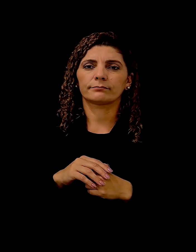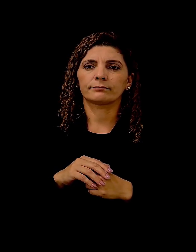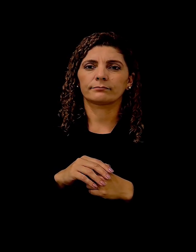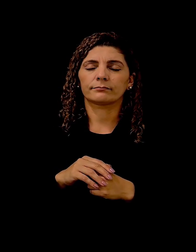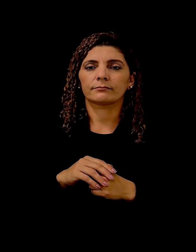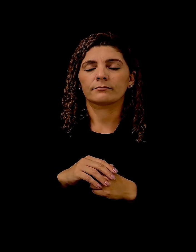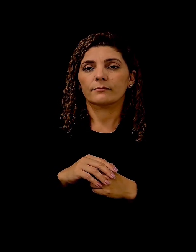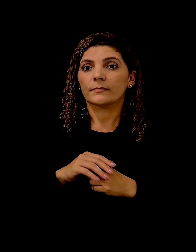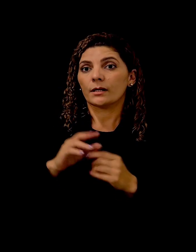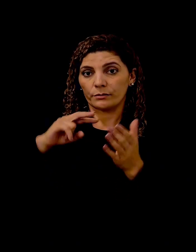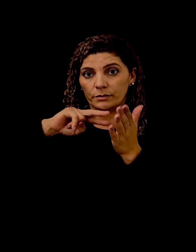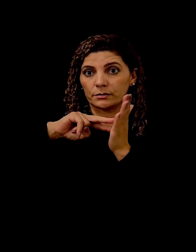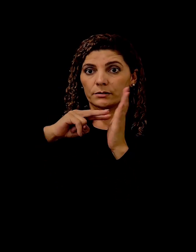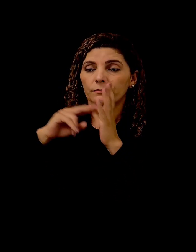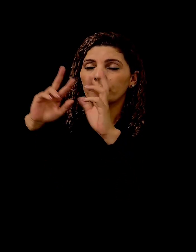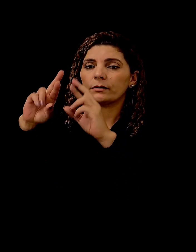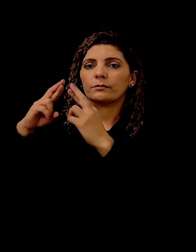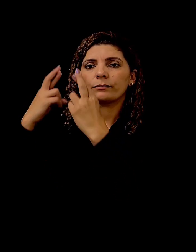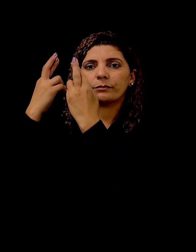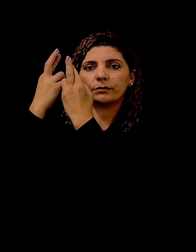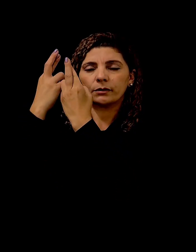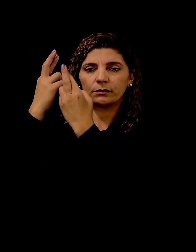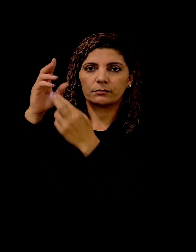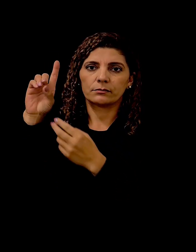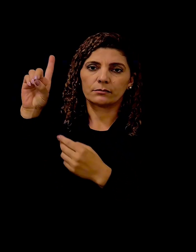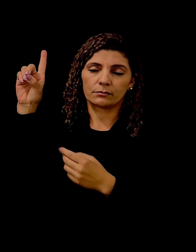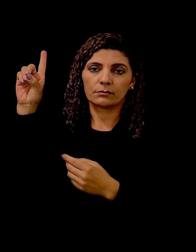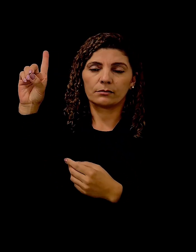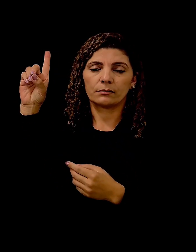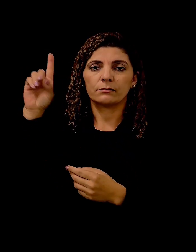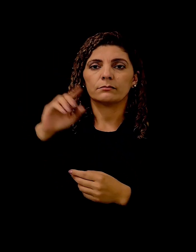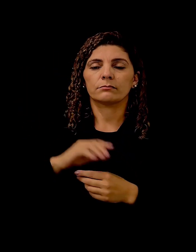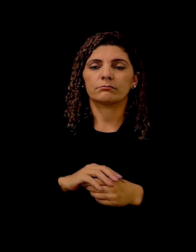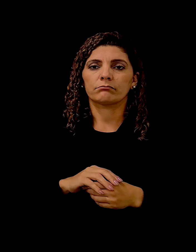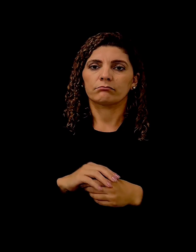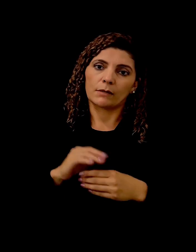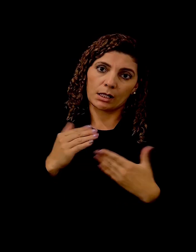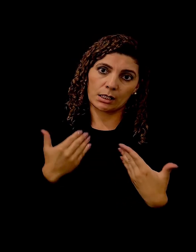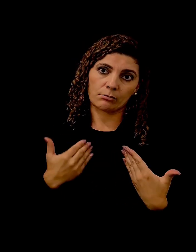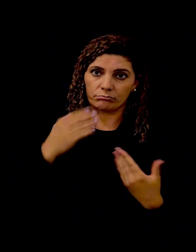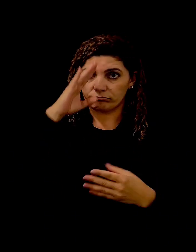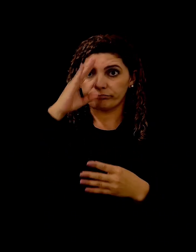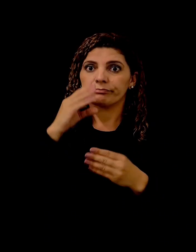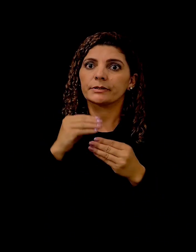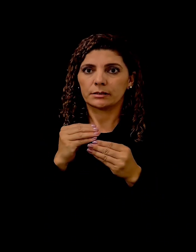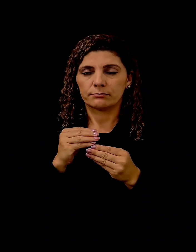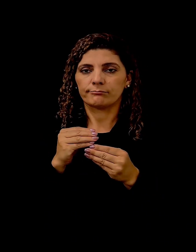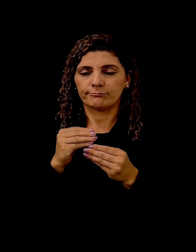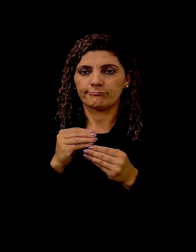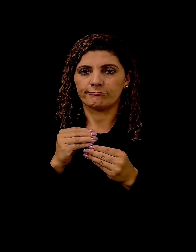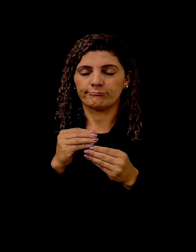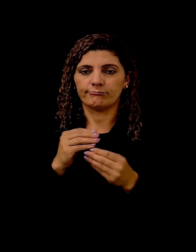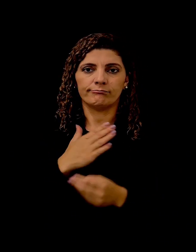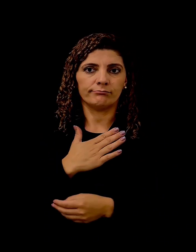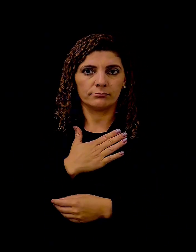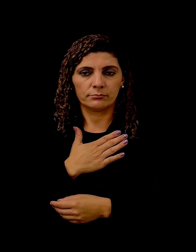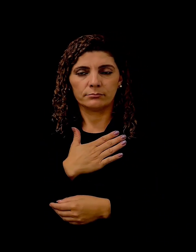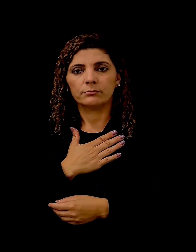reino de Deus, que eu entendo, que eu, pela minha